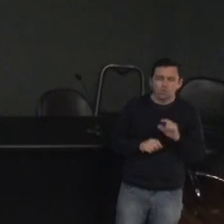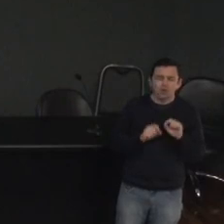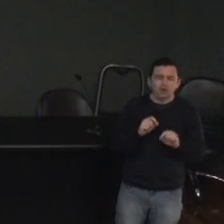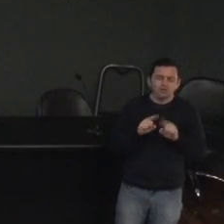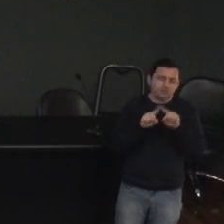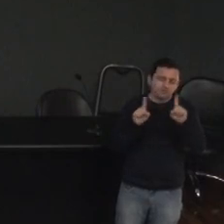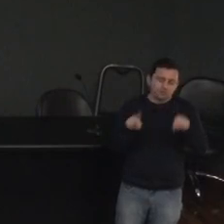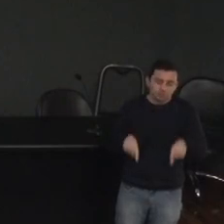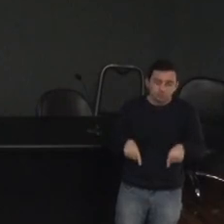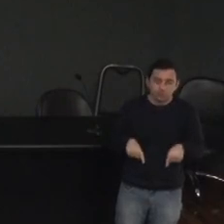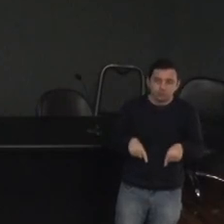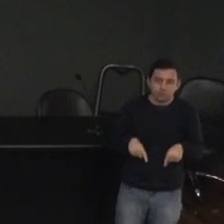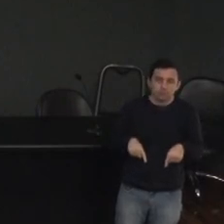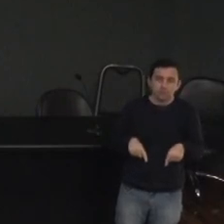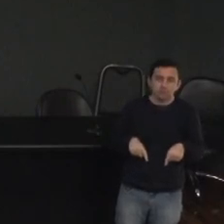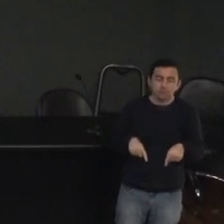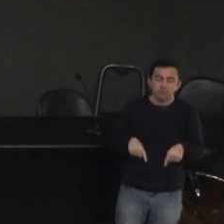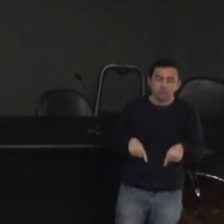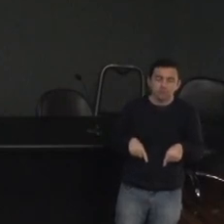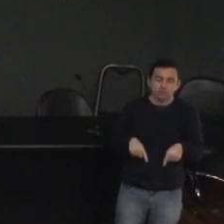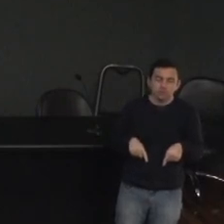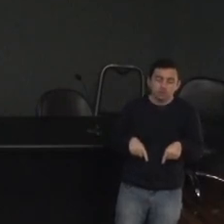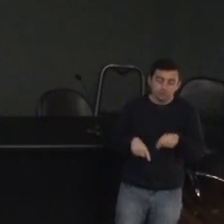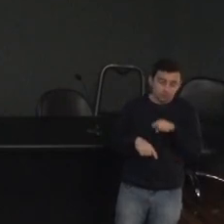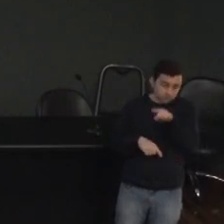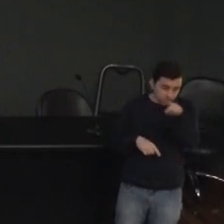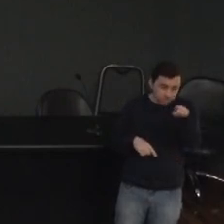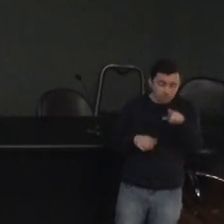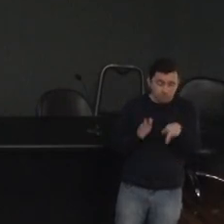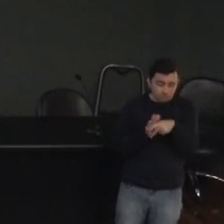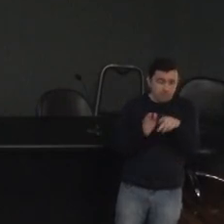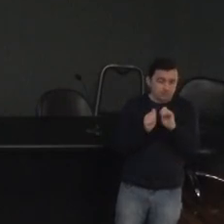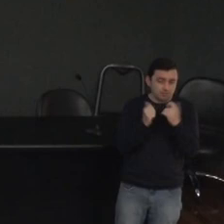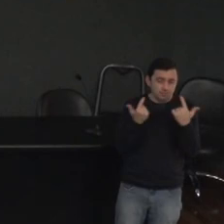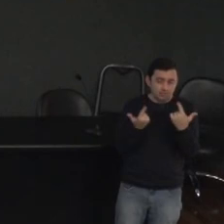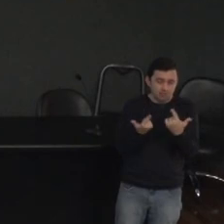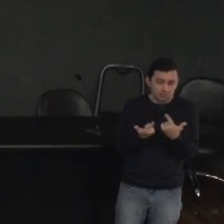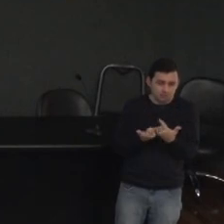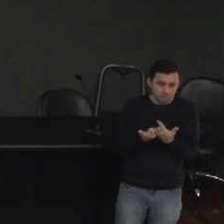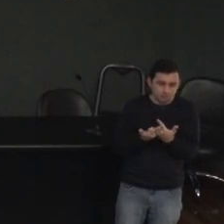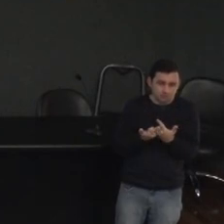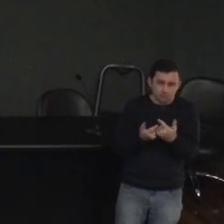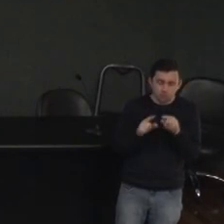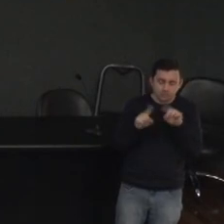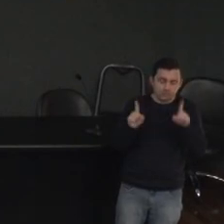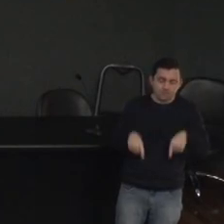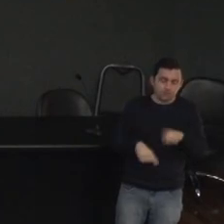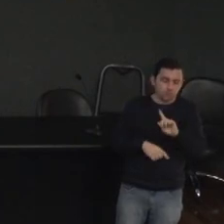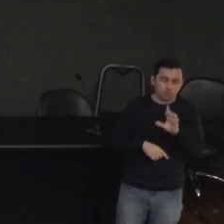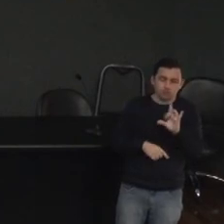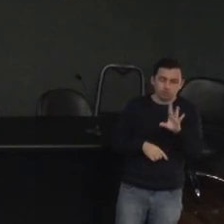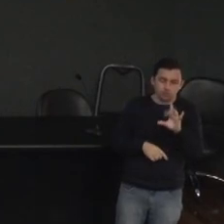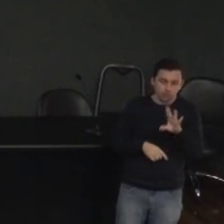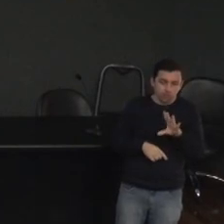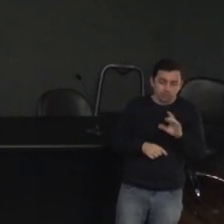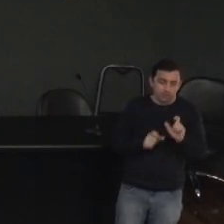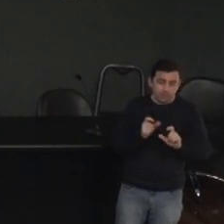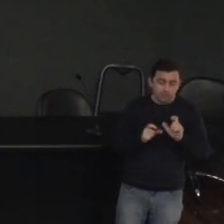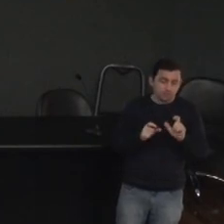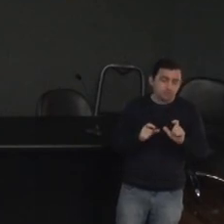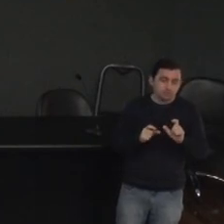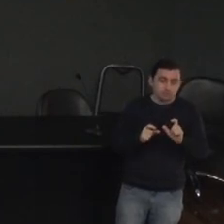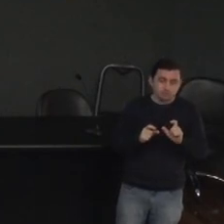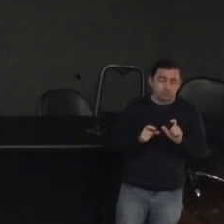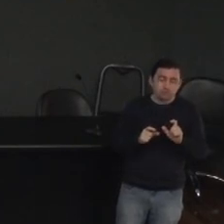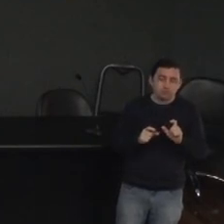de dado Claro você na Assembleia você é não só um servidor que trata dados de terceiros mas